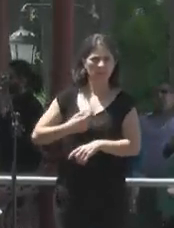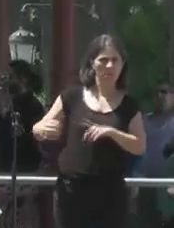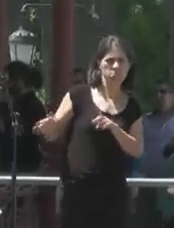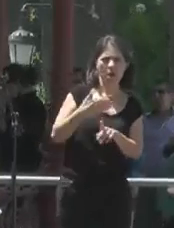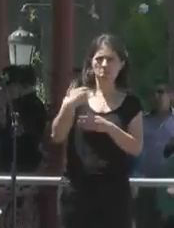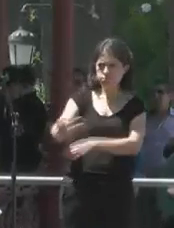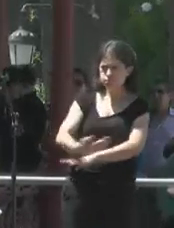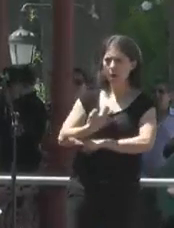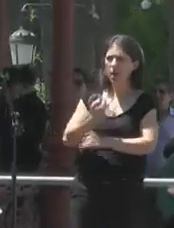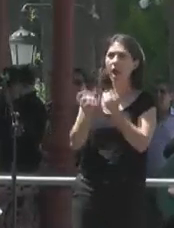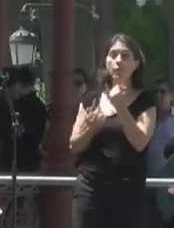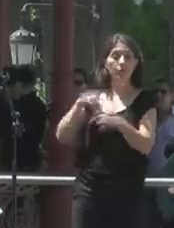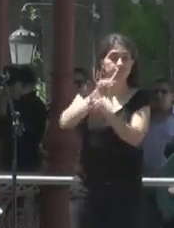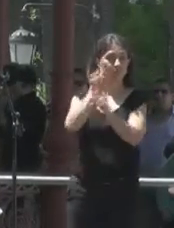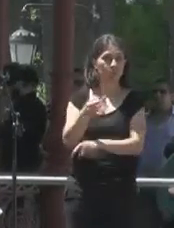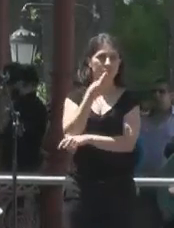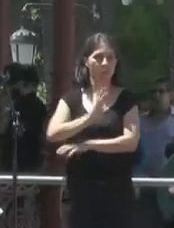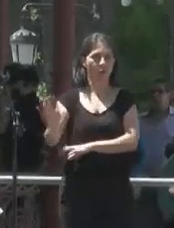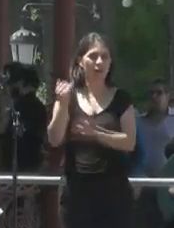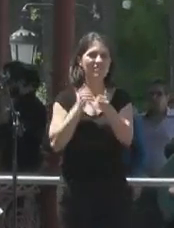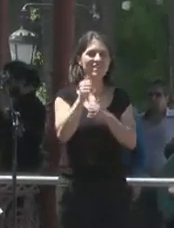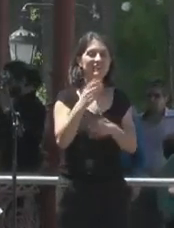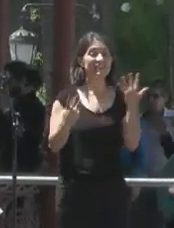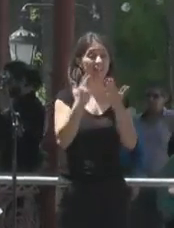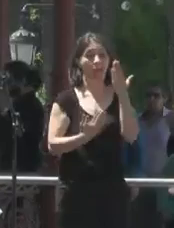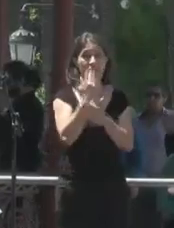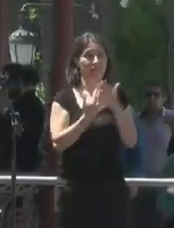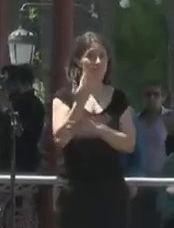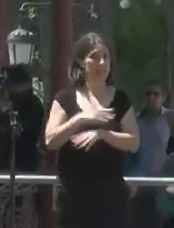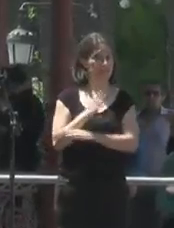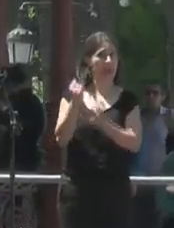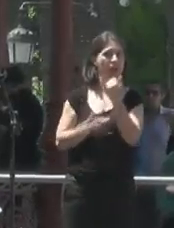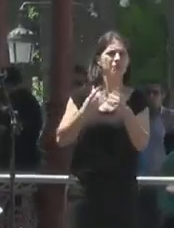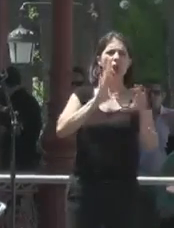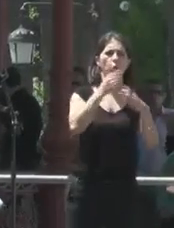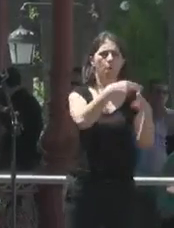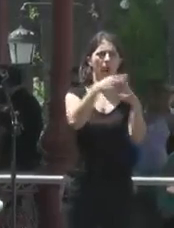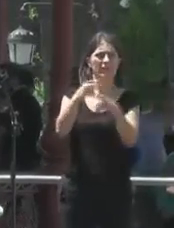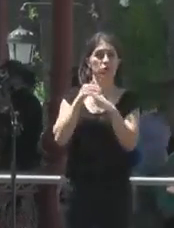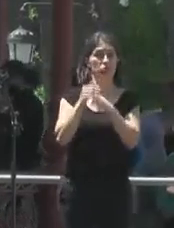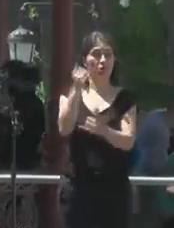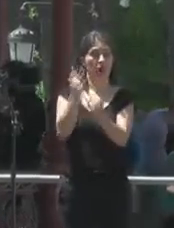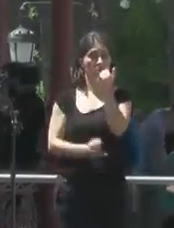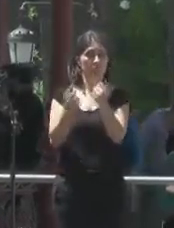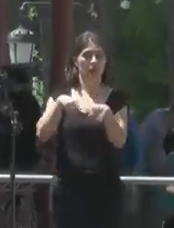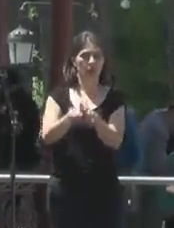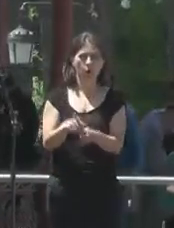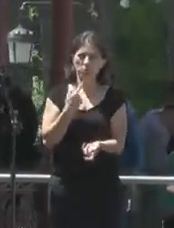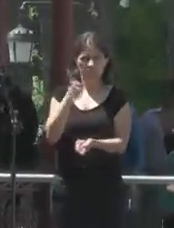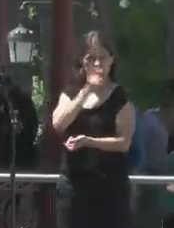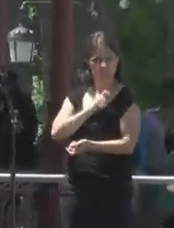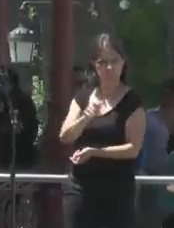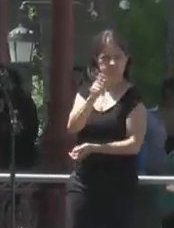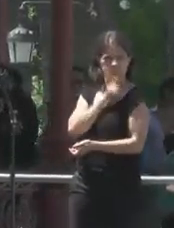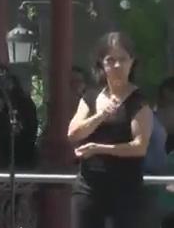es seguramente la mejor encuesta de lo que puede pasar en 7 días. El resto de los partidos políticos a conservar, a insultar,